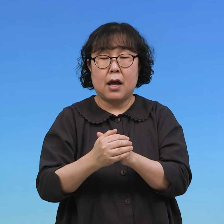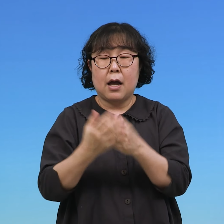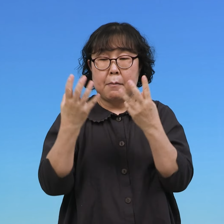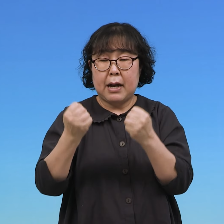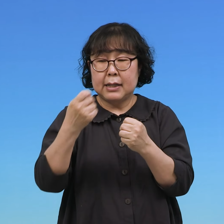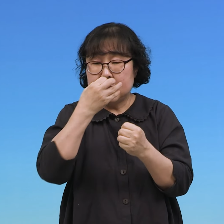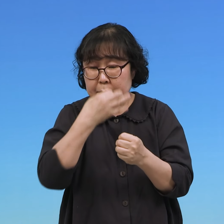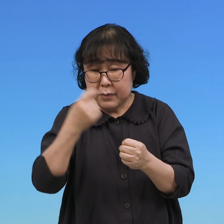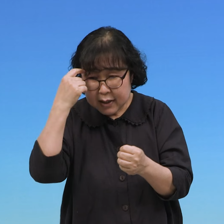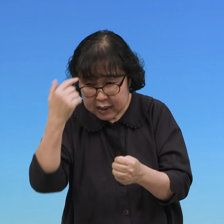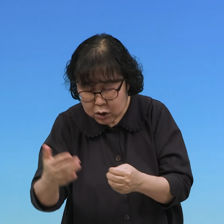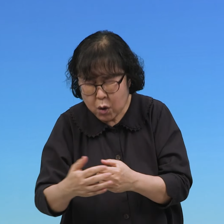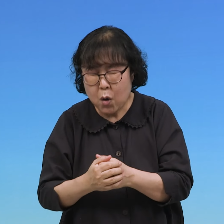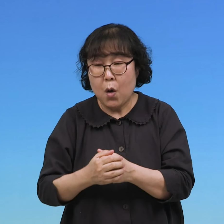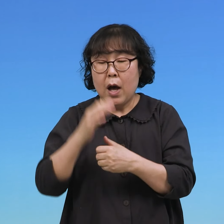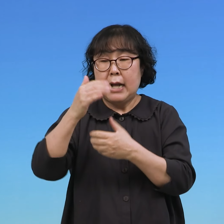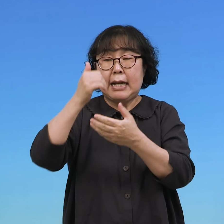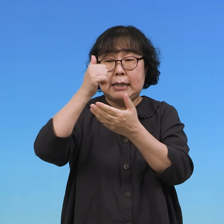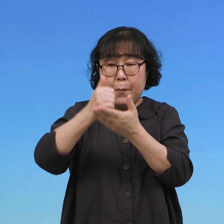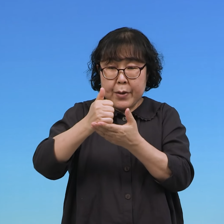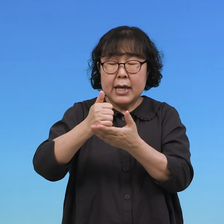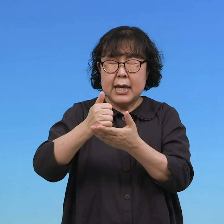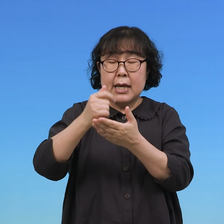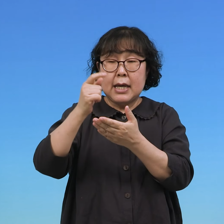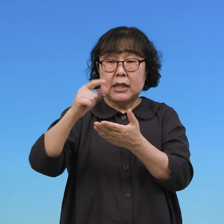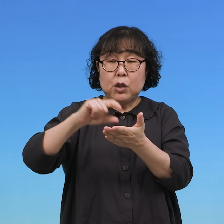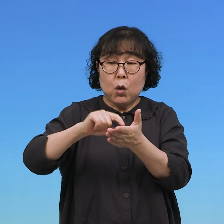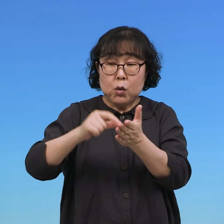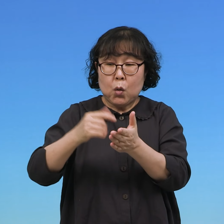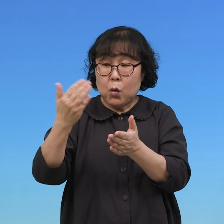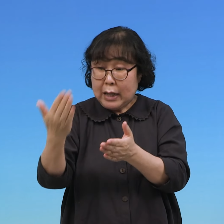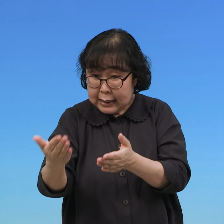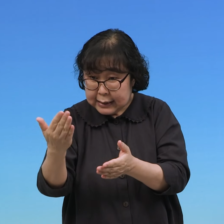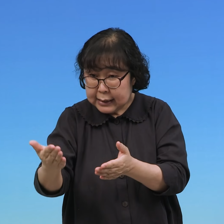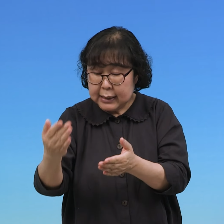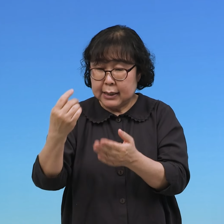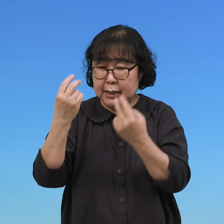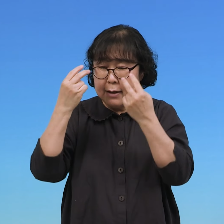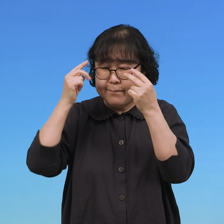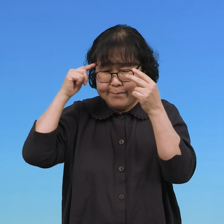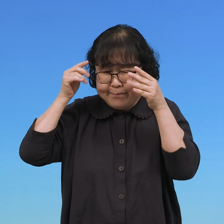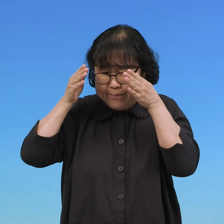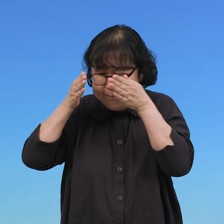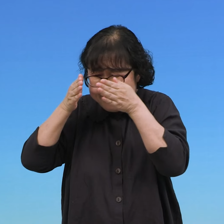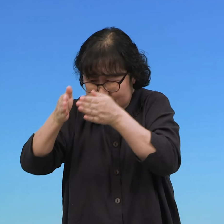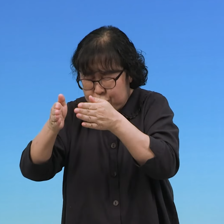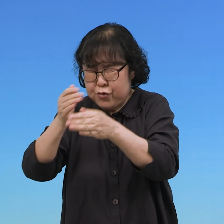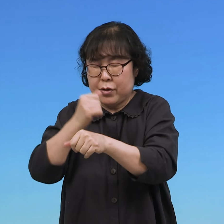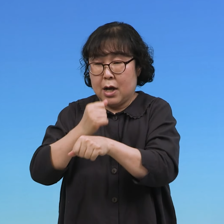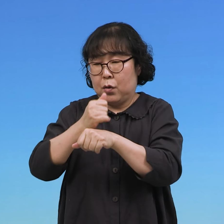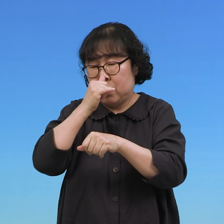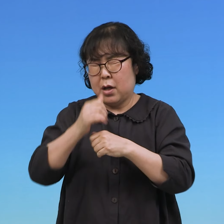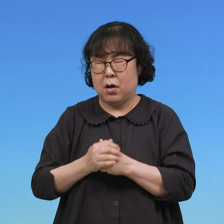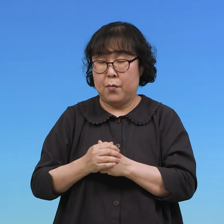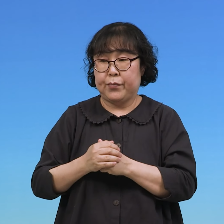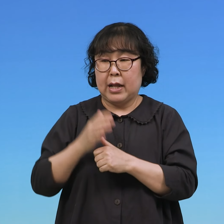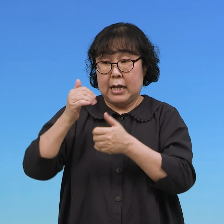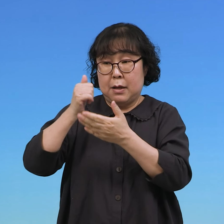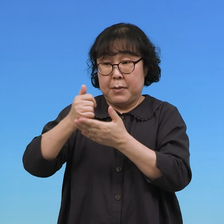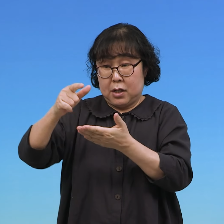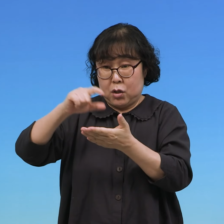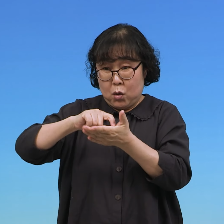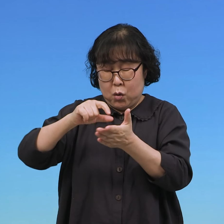힘들죠? 하나님 그만큼 주목하고 있다는 뜻으로 받으면 됩니다. 많이 힘들죠? 하나님 그만큼 여러분들을